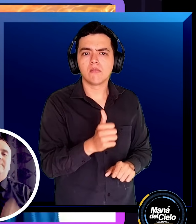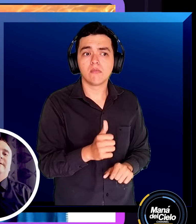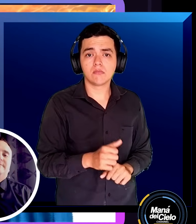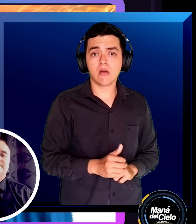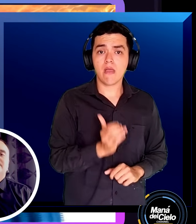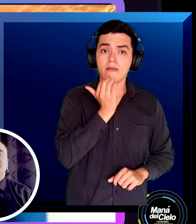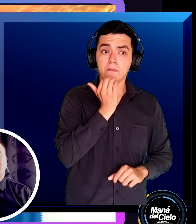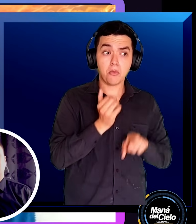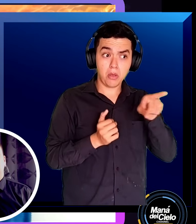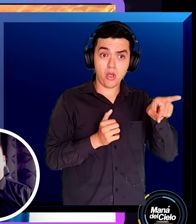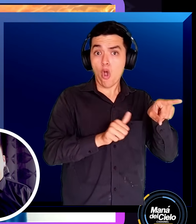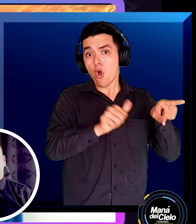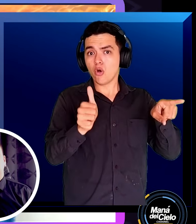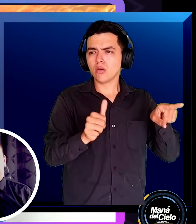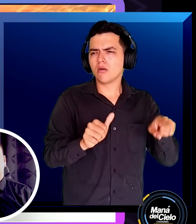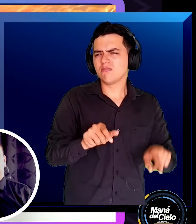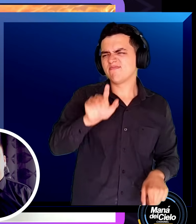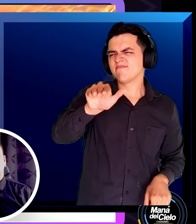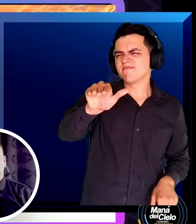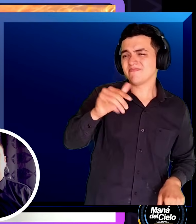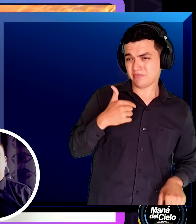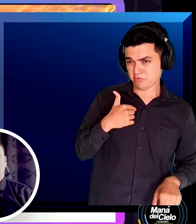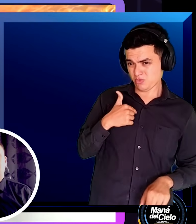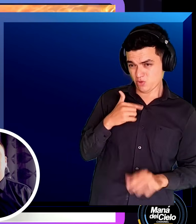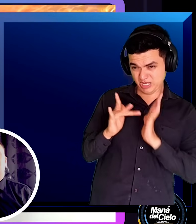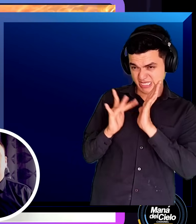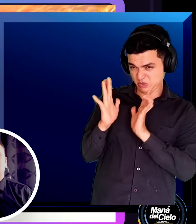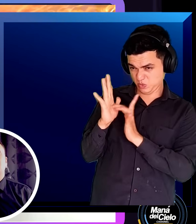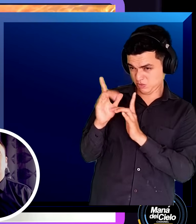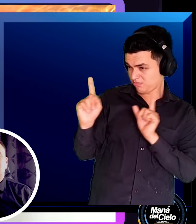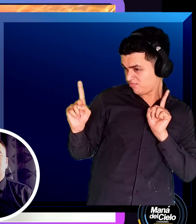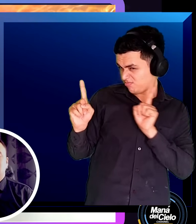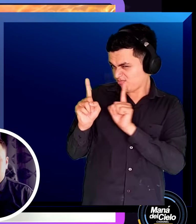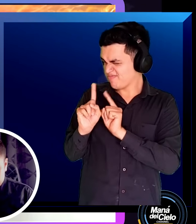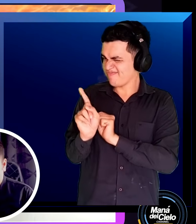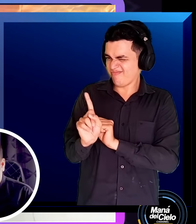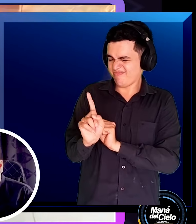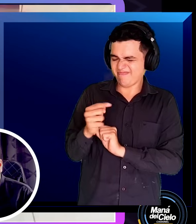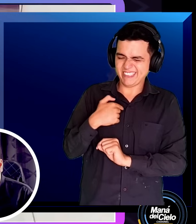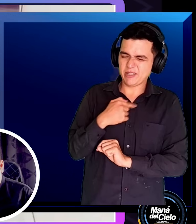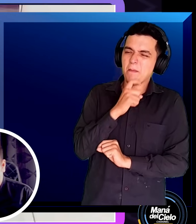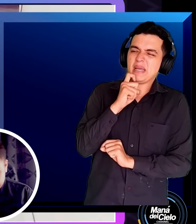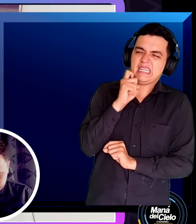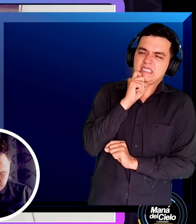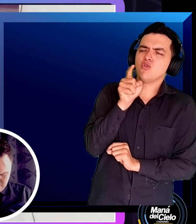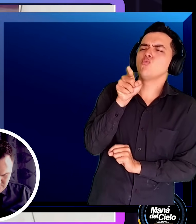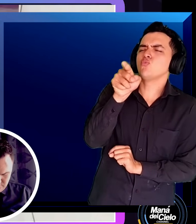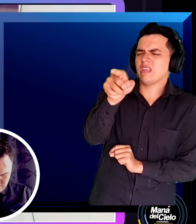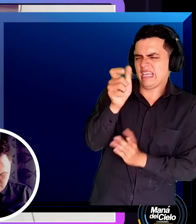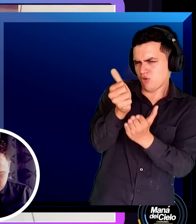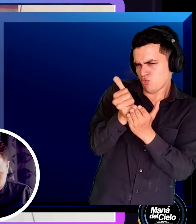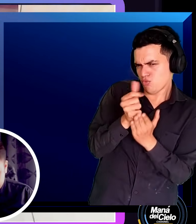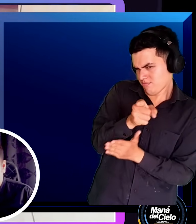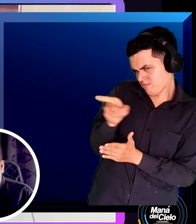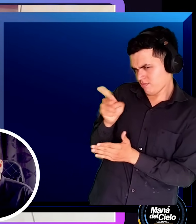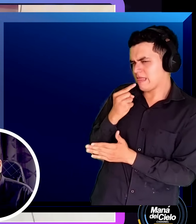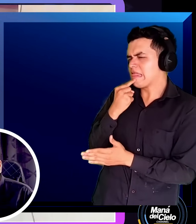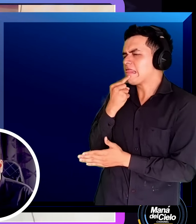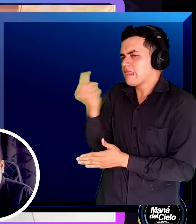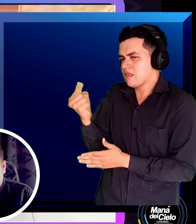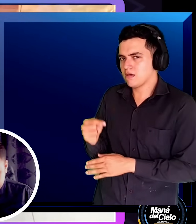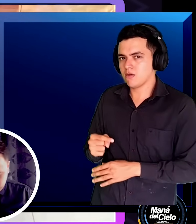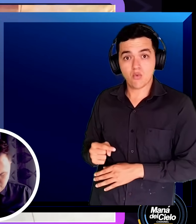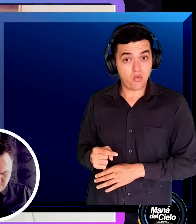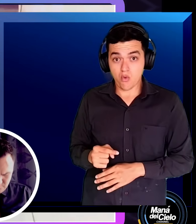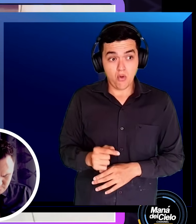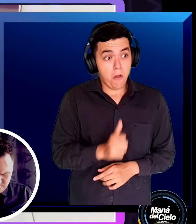papá, vaya, acérquese usted, yo no veo, pero usted ve, métase entre la multitud y dígale a Jesús que me dé una miradita, que aquí